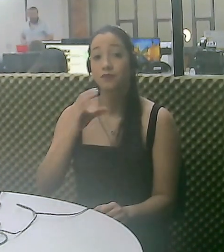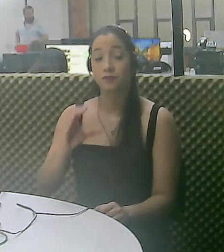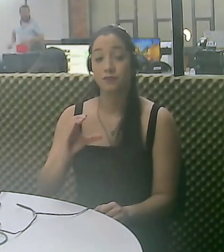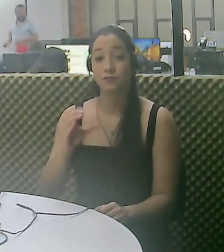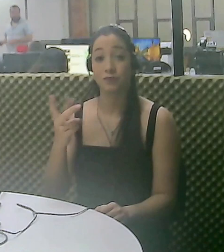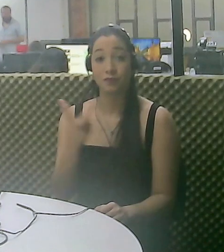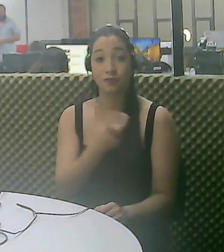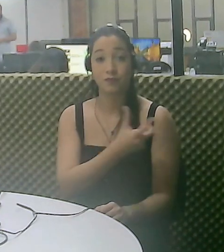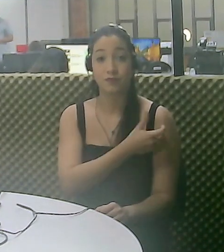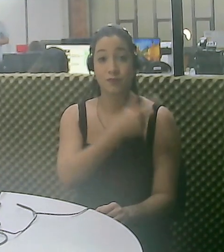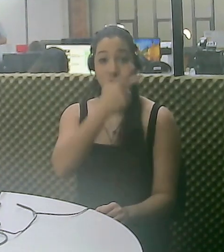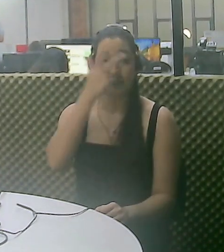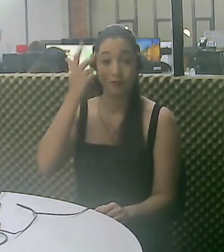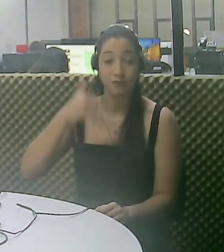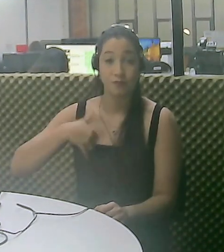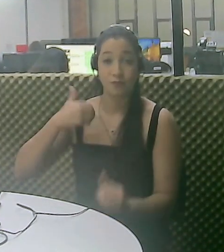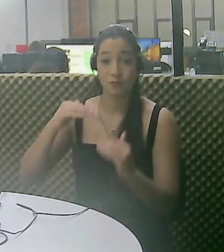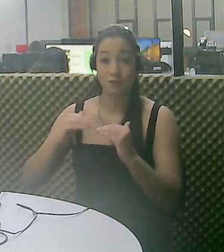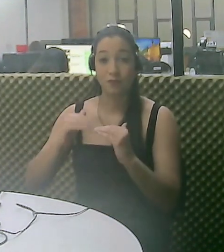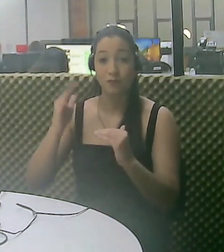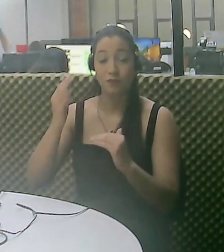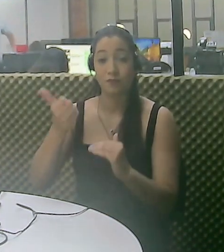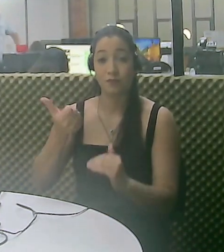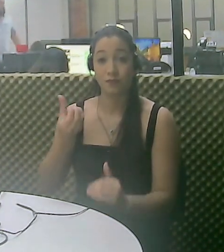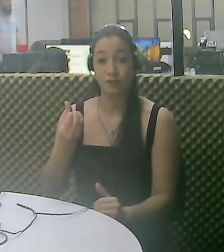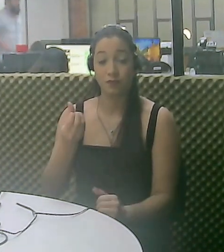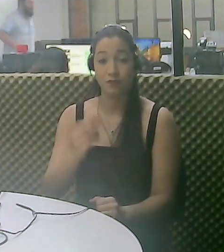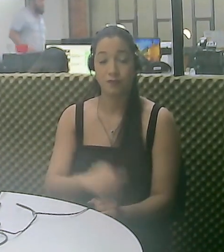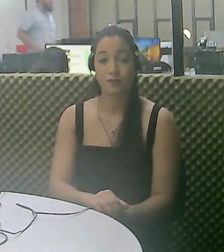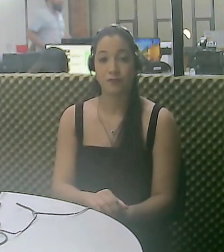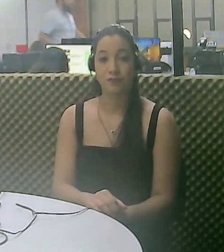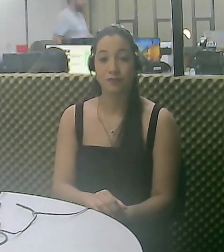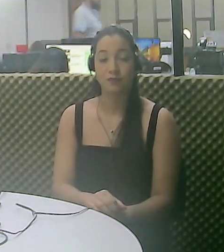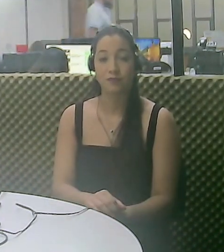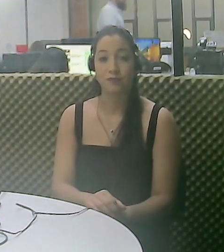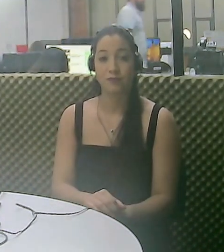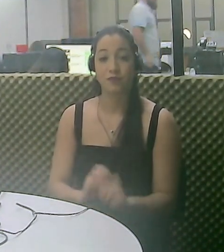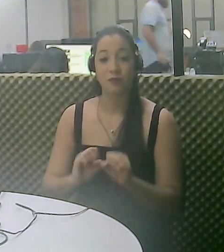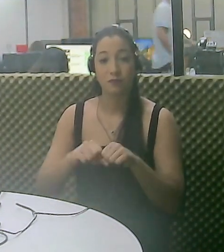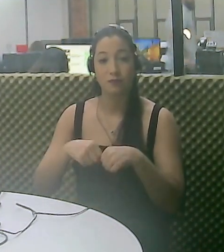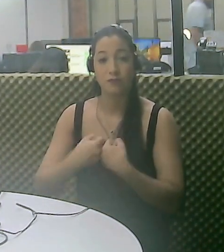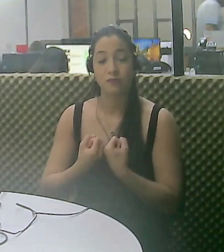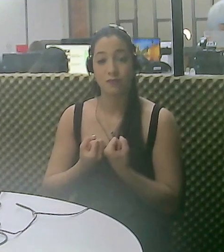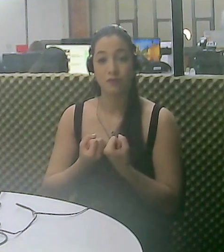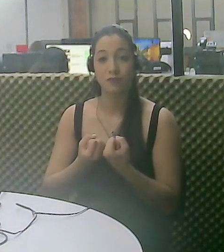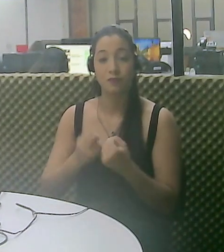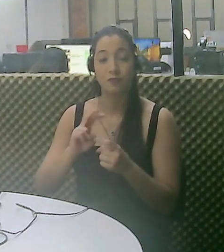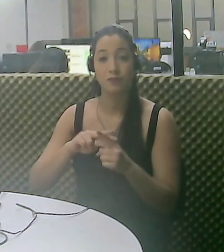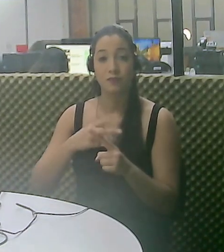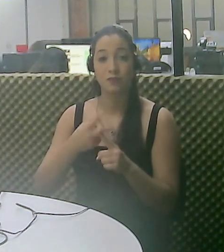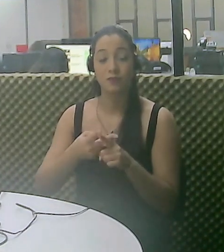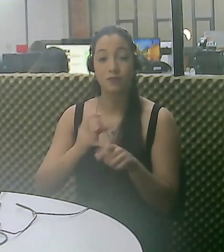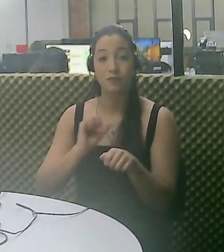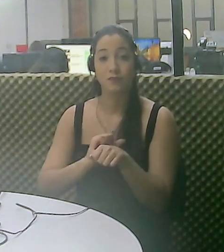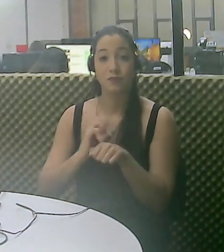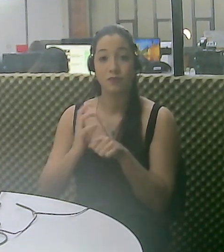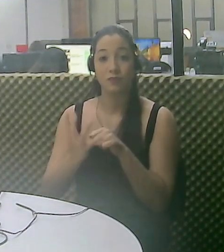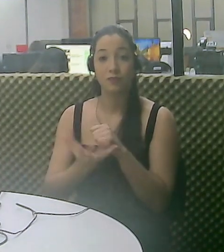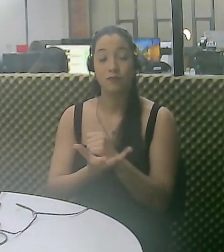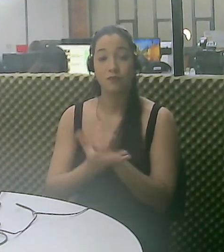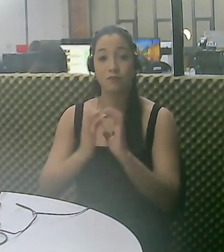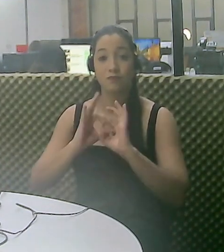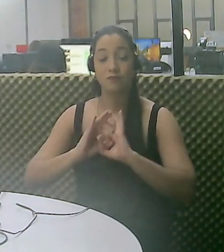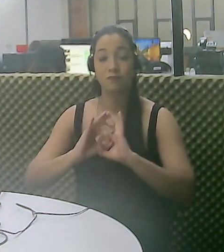ser aplicada em pessoas com idade acima de 16 anos. E por fim, o reforço da vacina bivalente da Covid-19